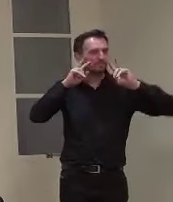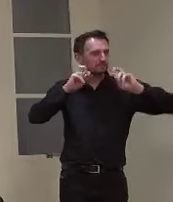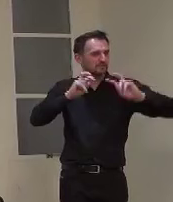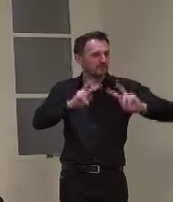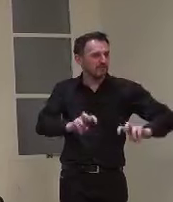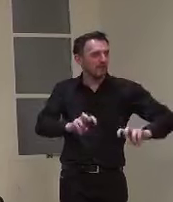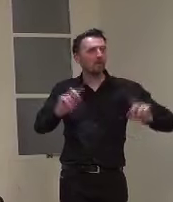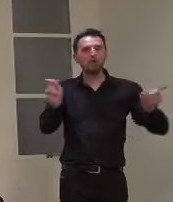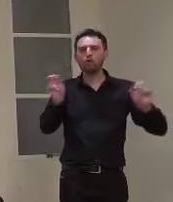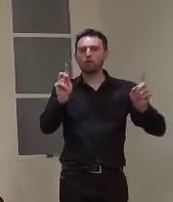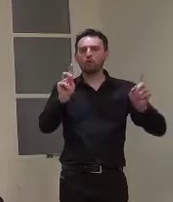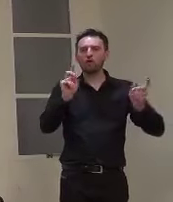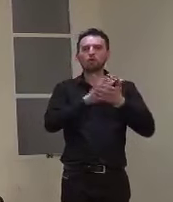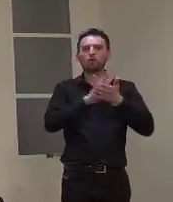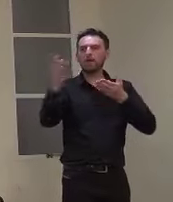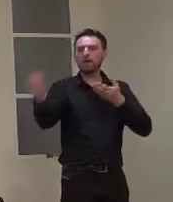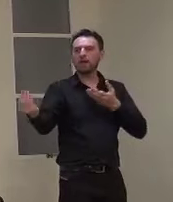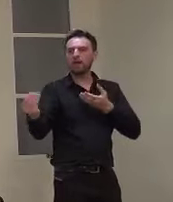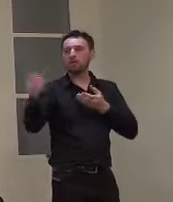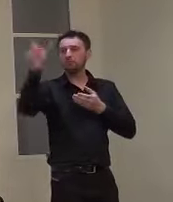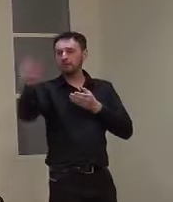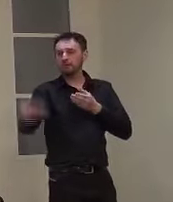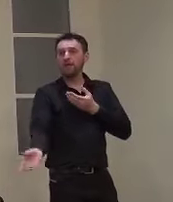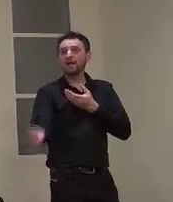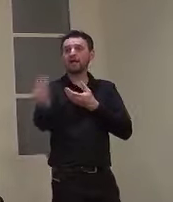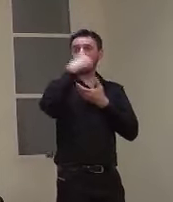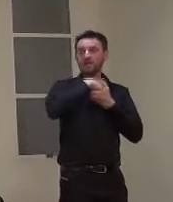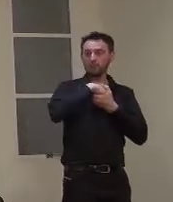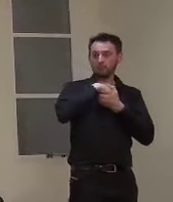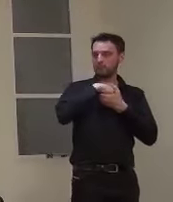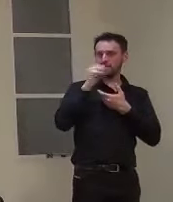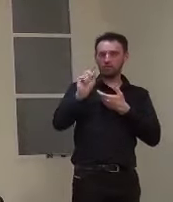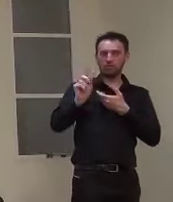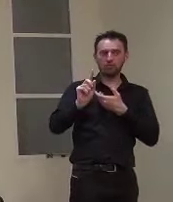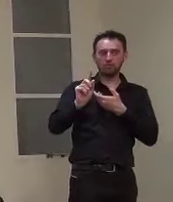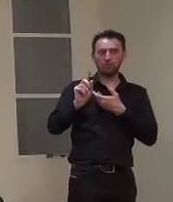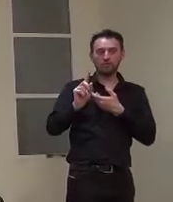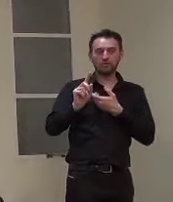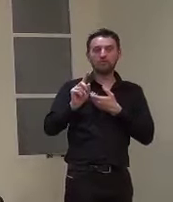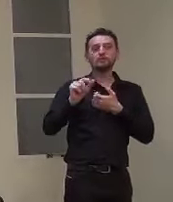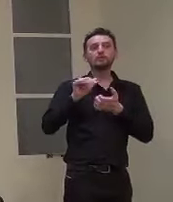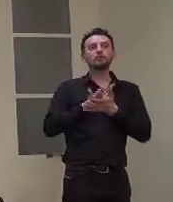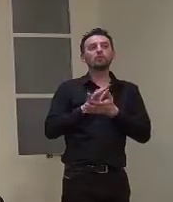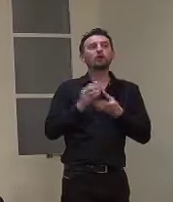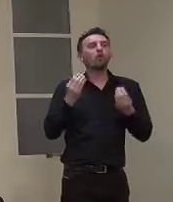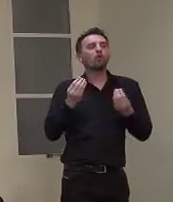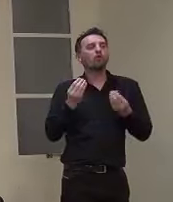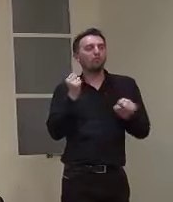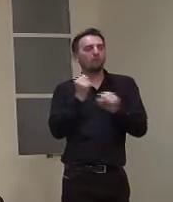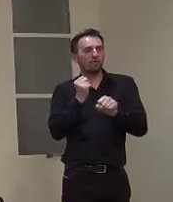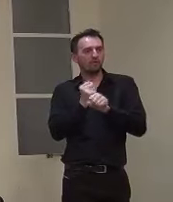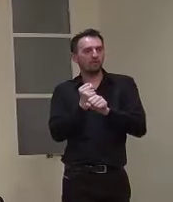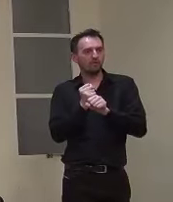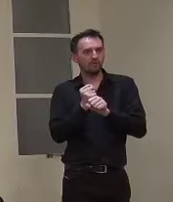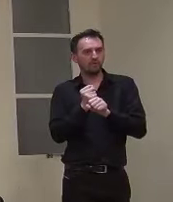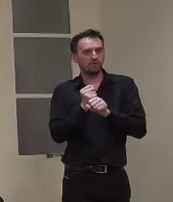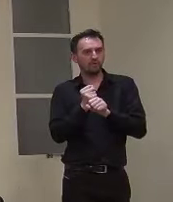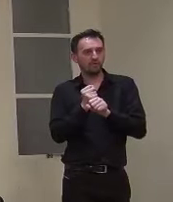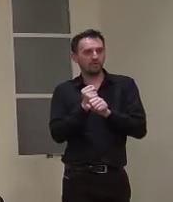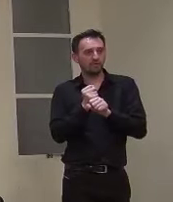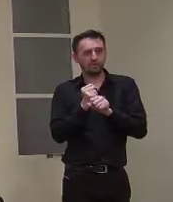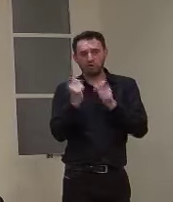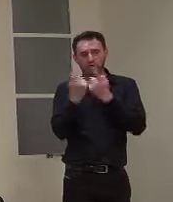revelación a incluir al súbito sino es como trabajamos con lo